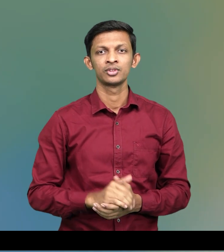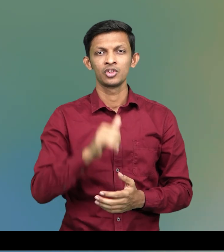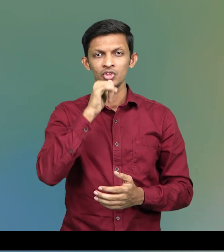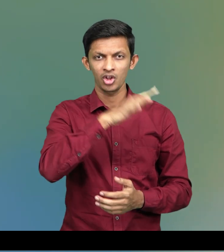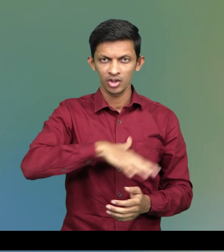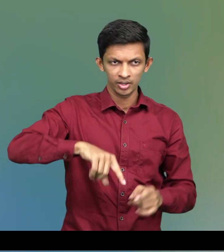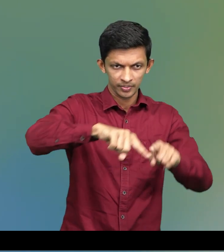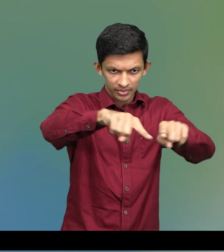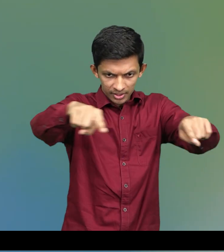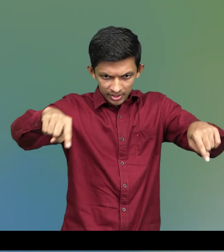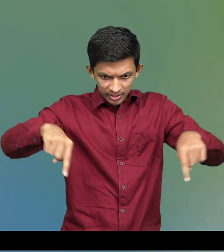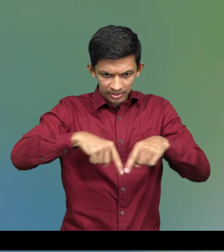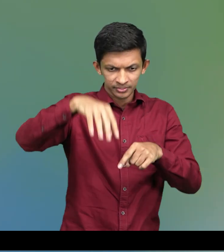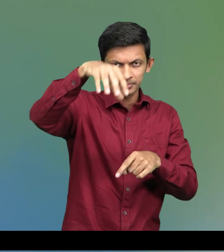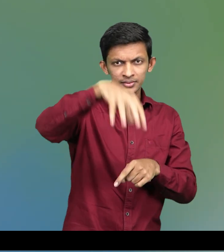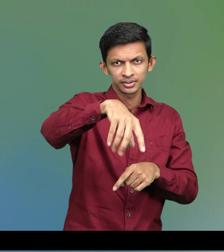లగూన్ సరస్సులు.